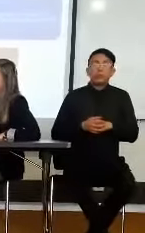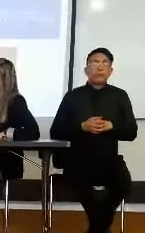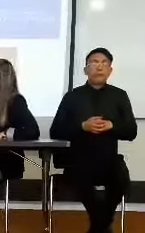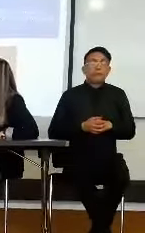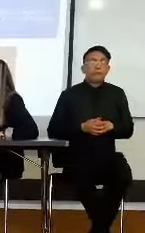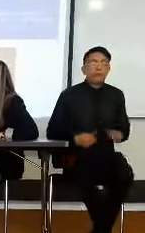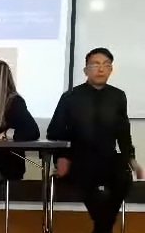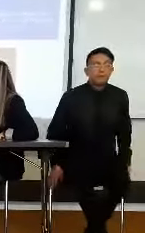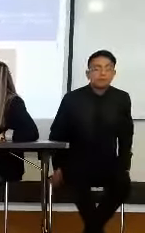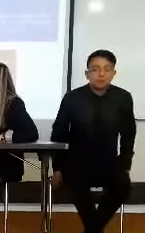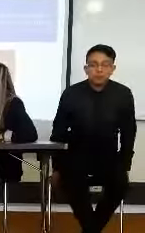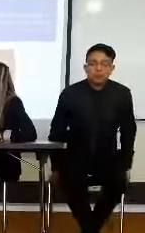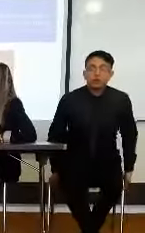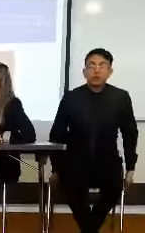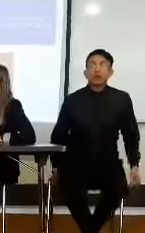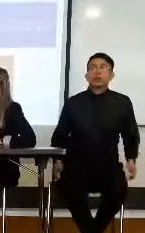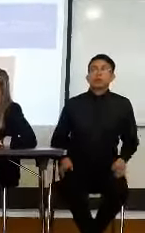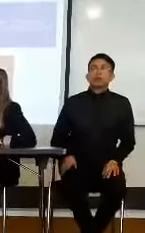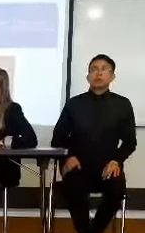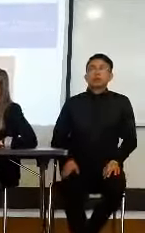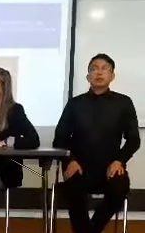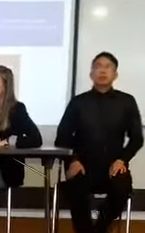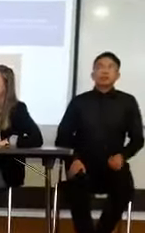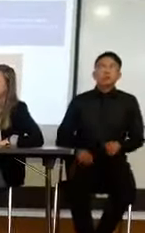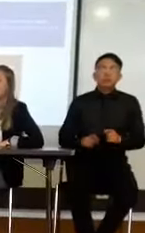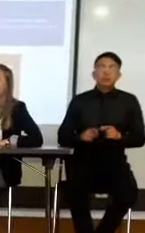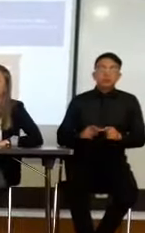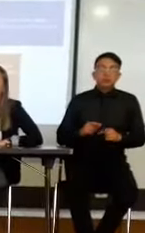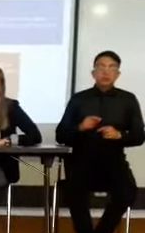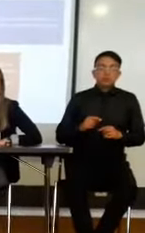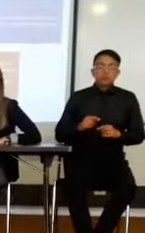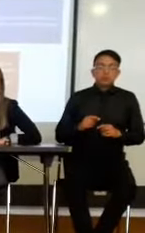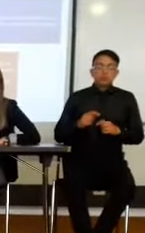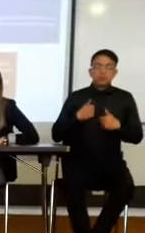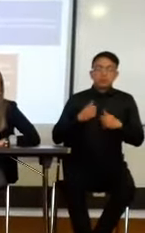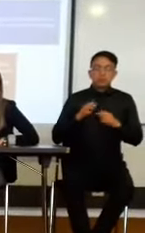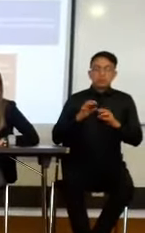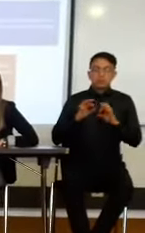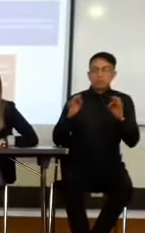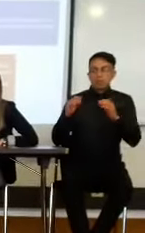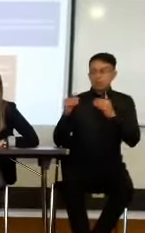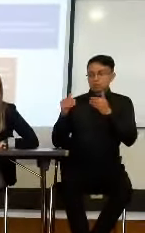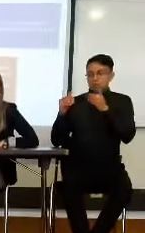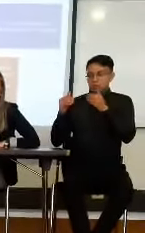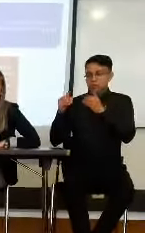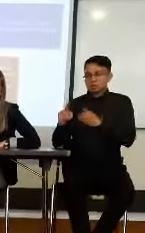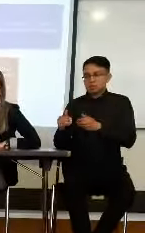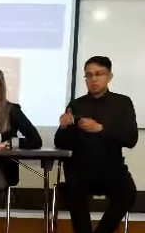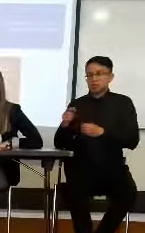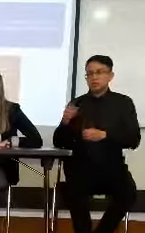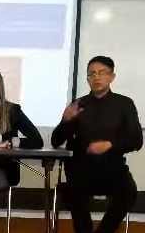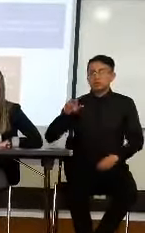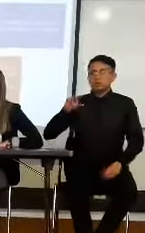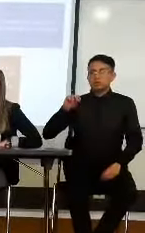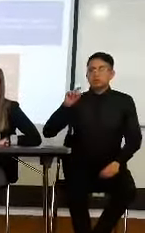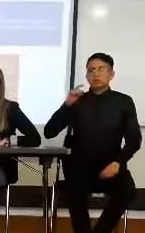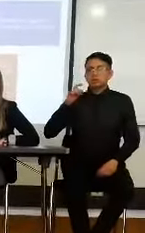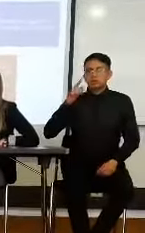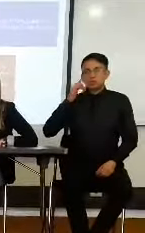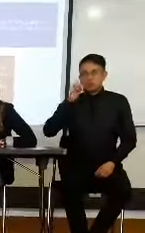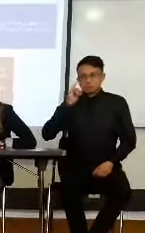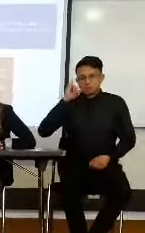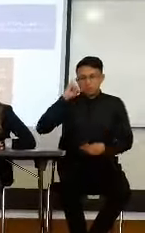el acceso a servicios de salud para las personas con discapacidad. Entonces no vamos a solicitar una segunda valoración por psiquiatría,